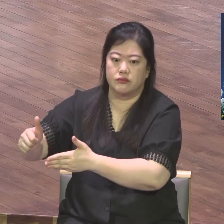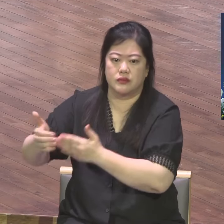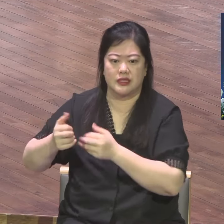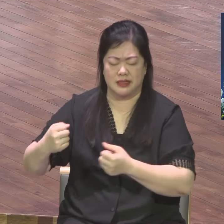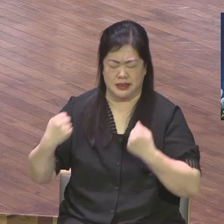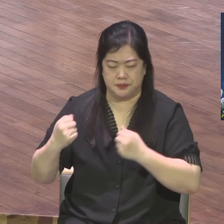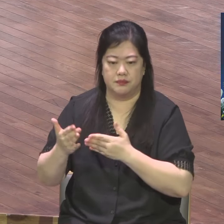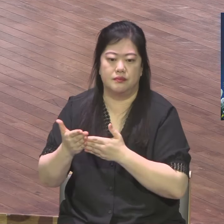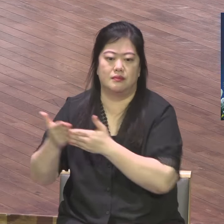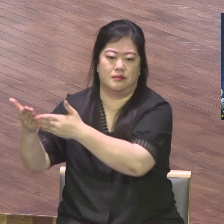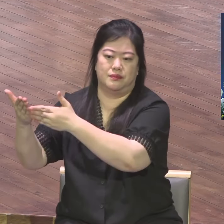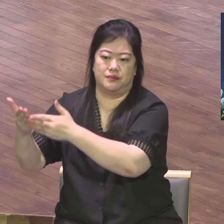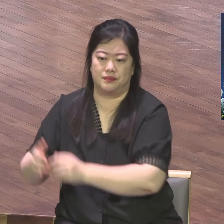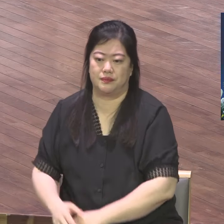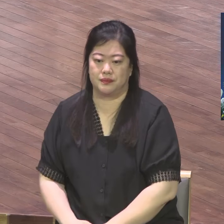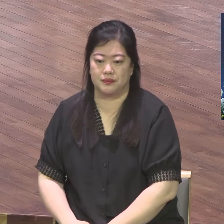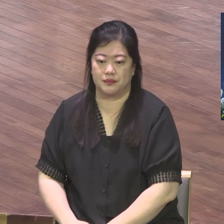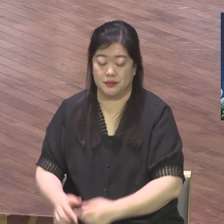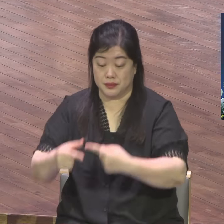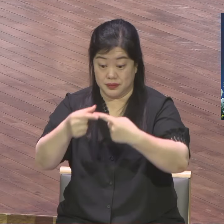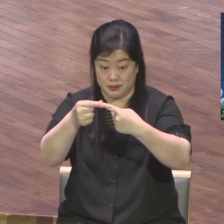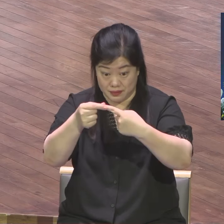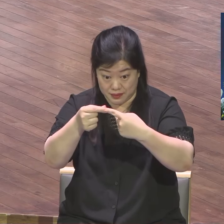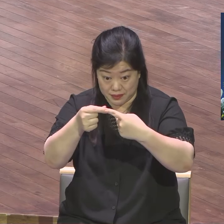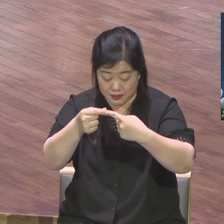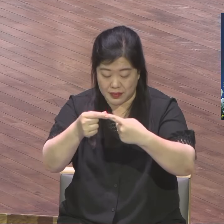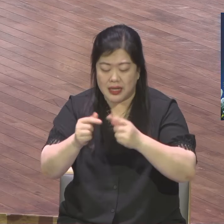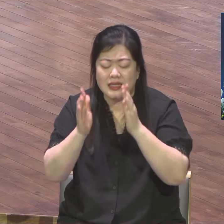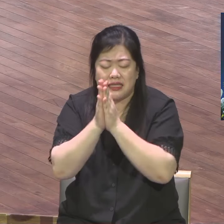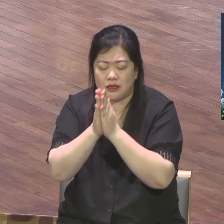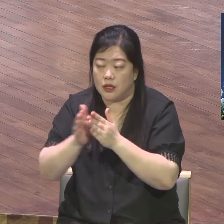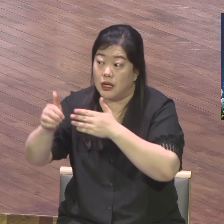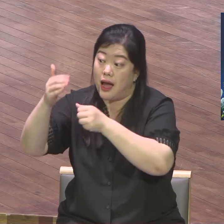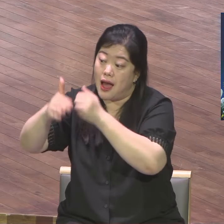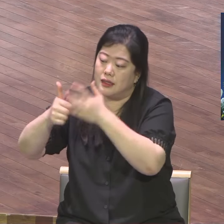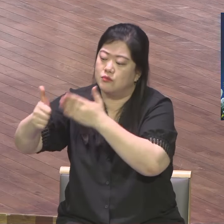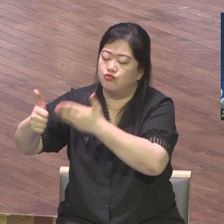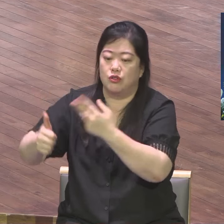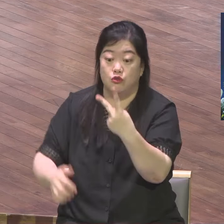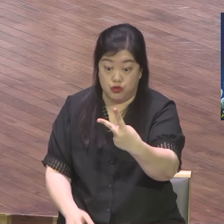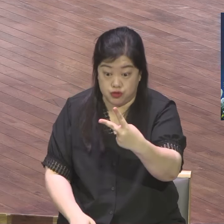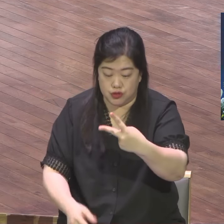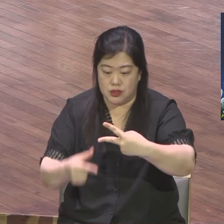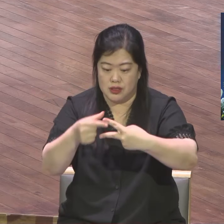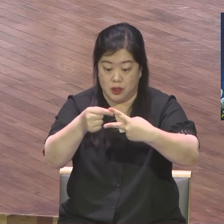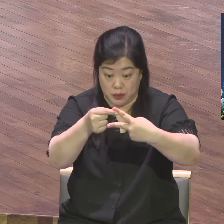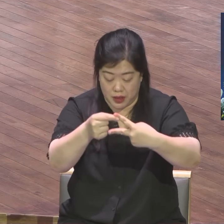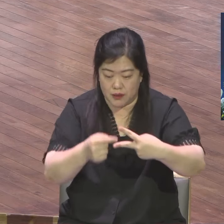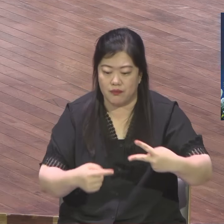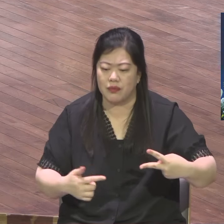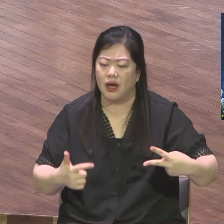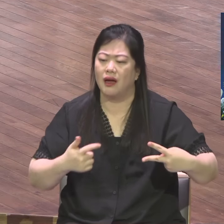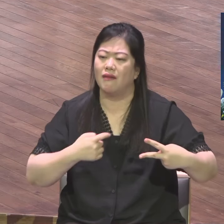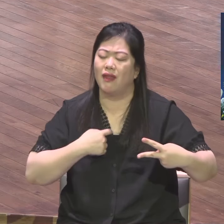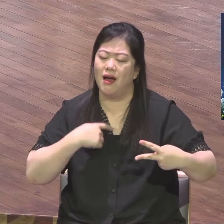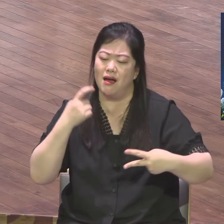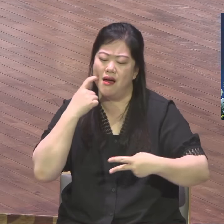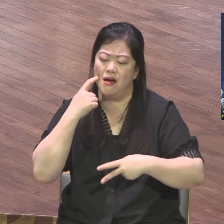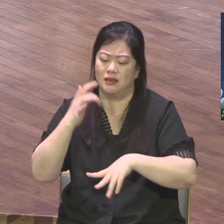그러면서 첫 번째 기도가 뭐요? 헛된 것과 거짓말을 자신에게서 멀리 하라고